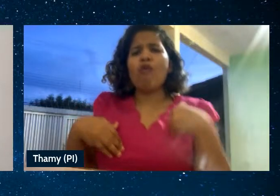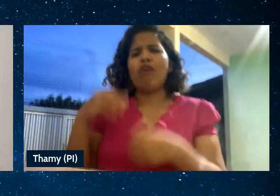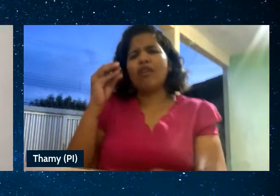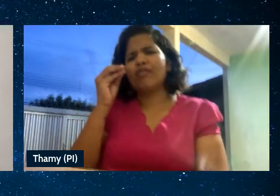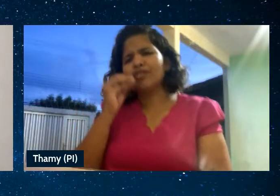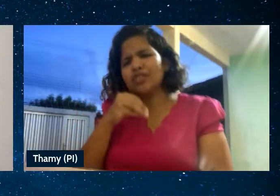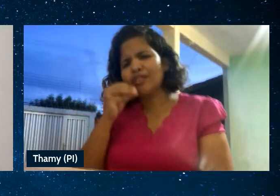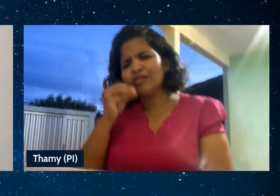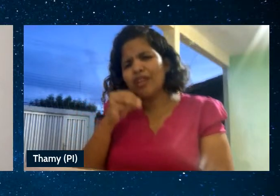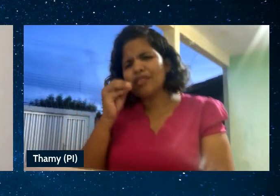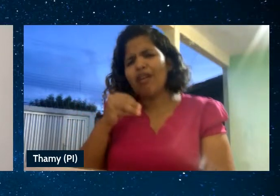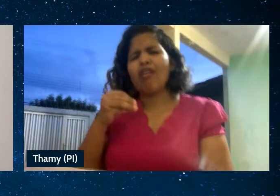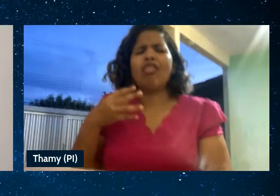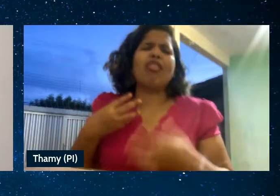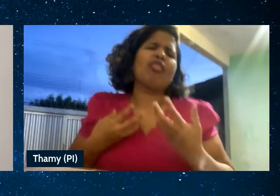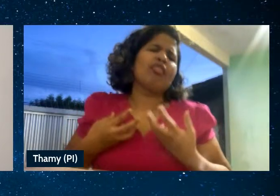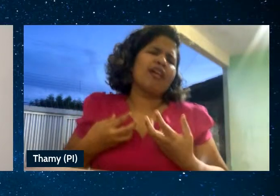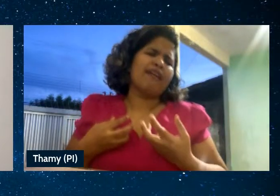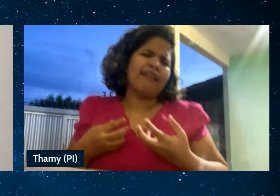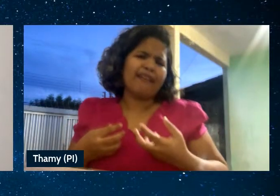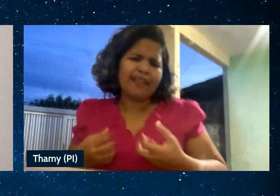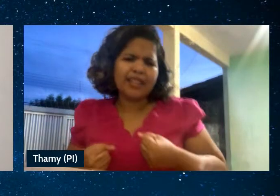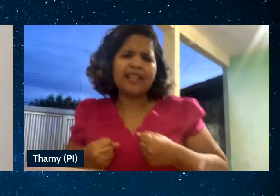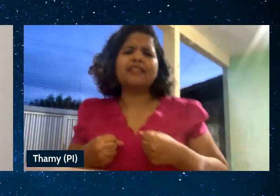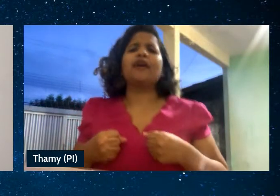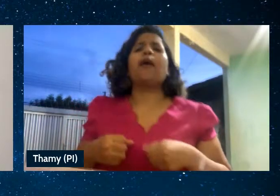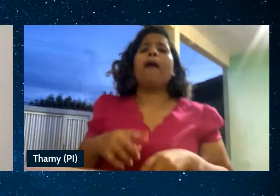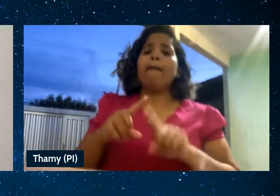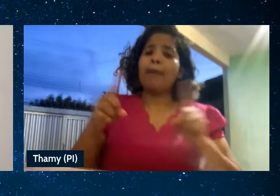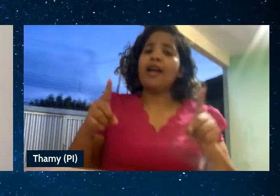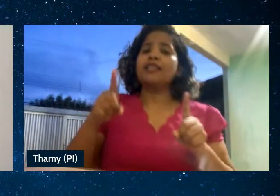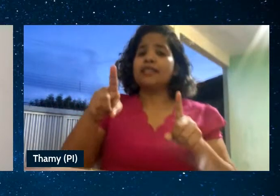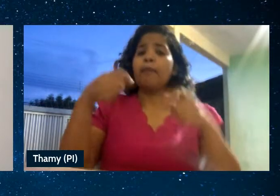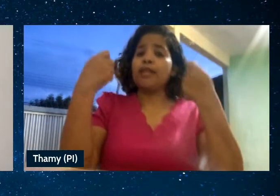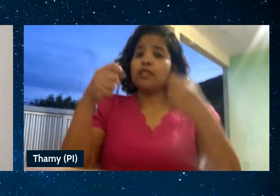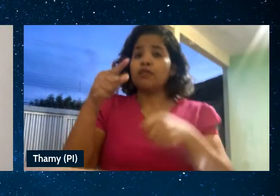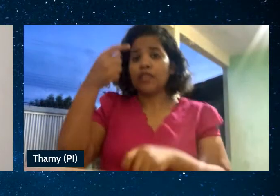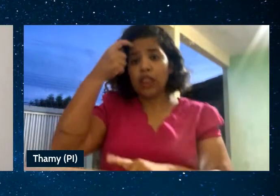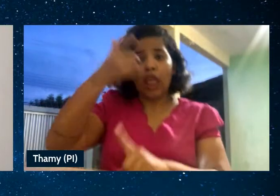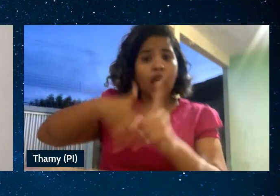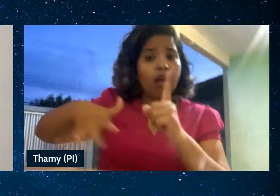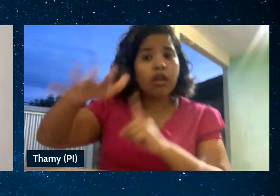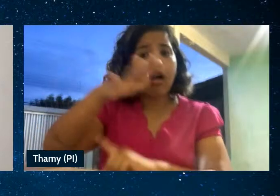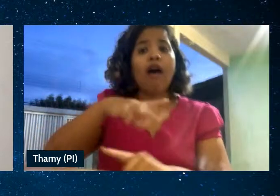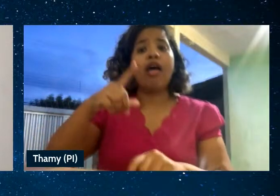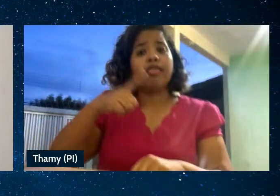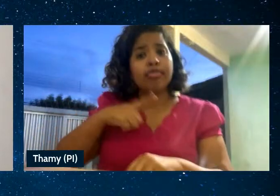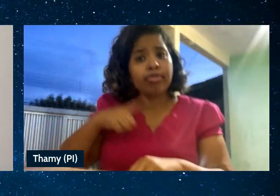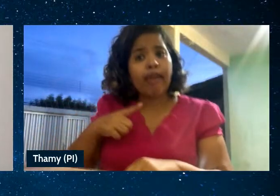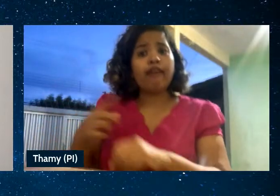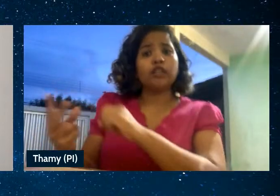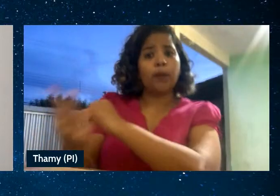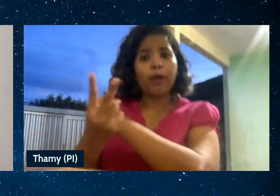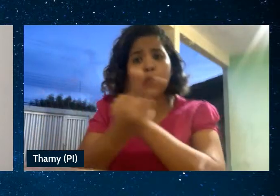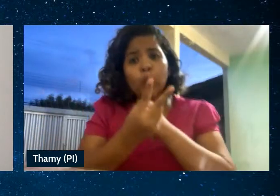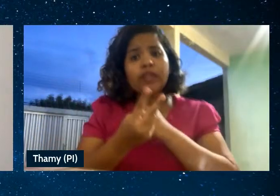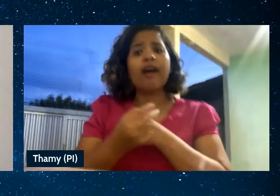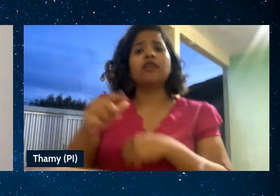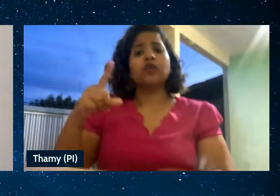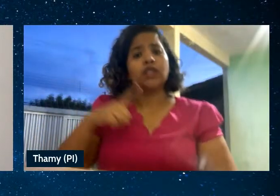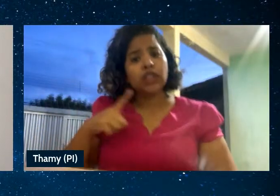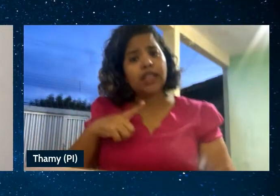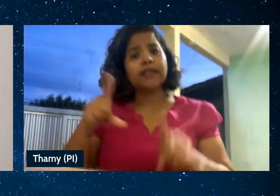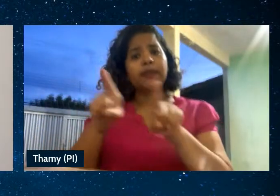impondo-se sucide maturidade consciência Responsável